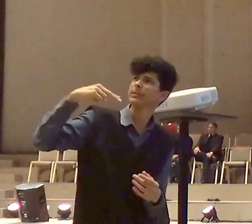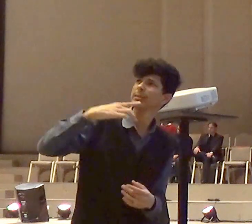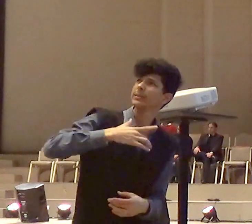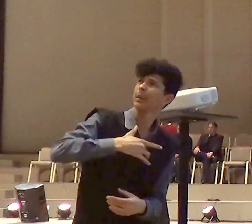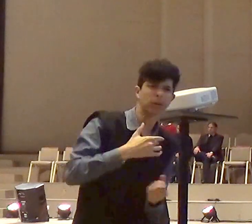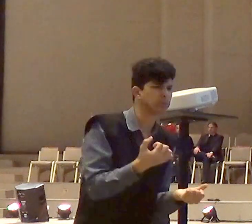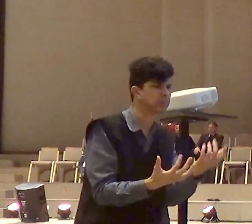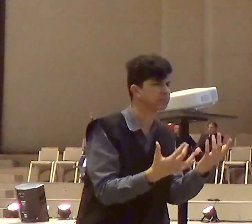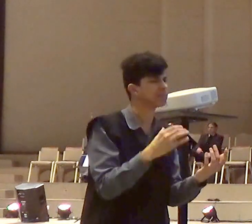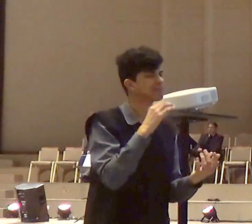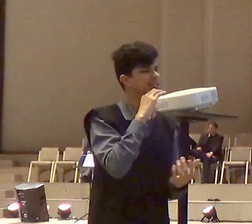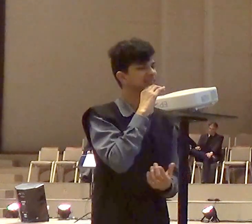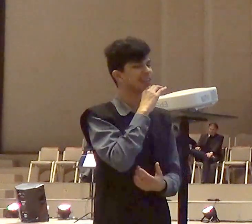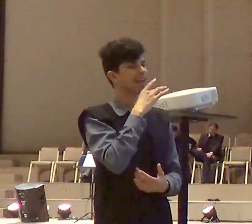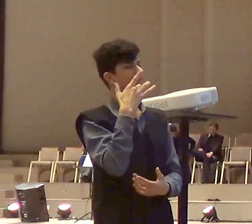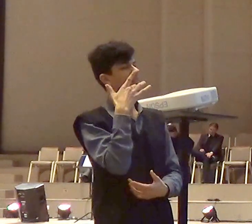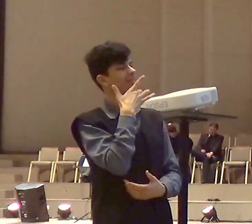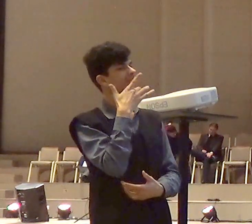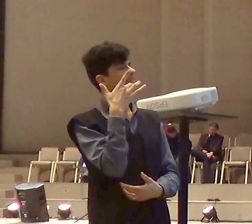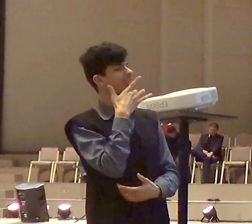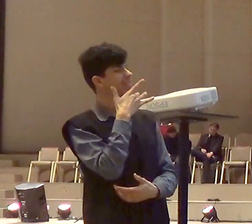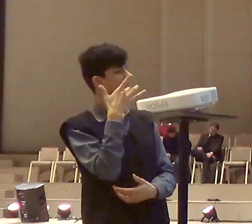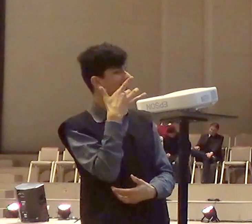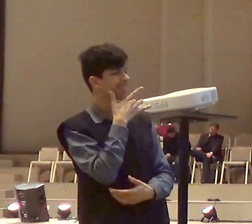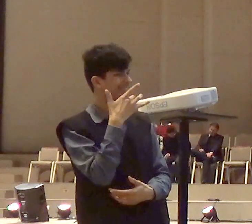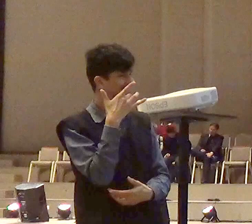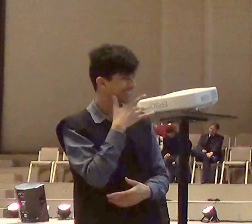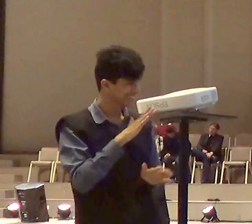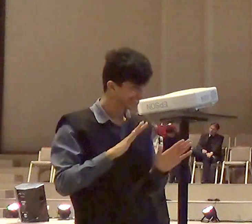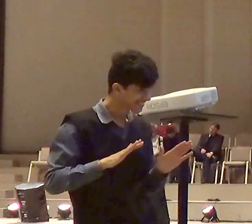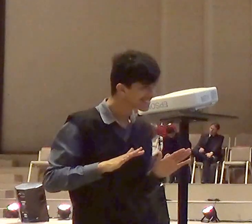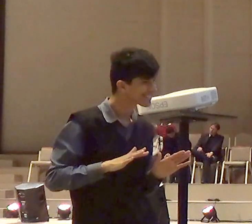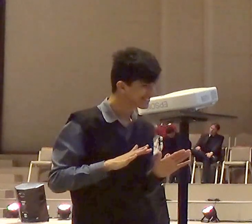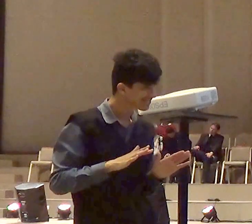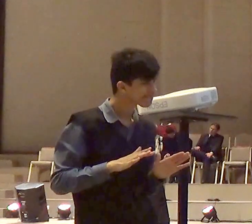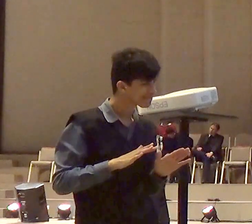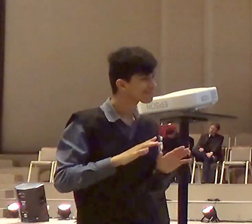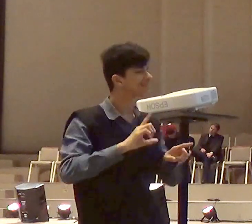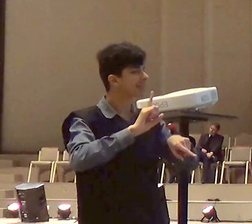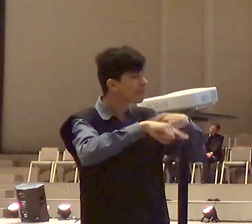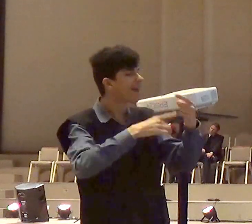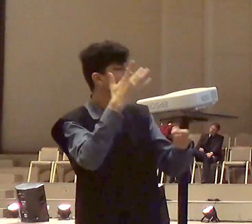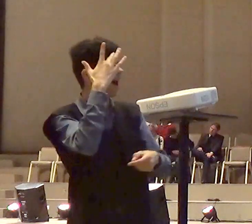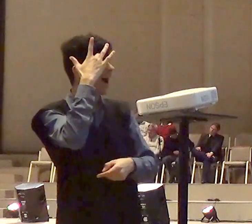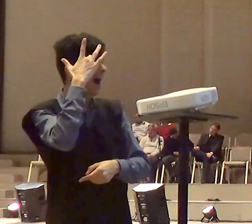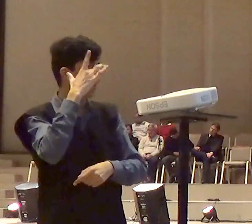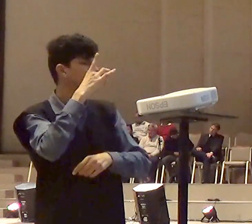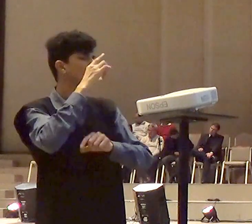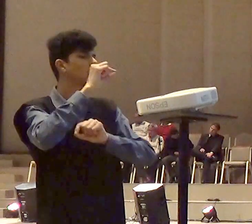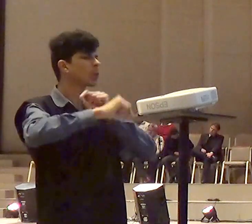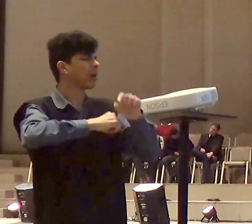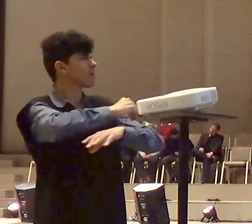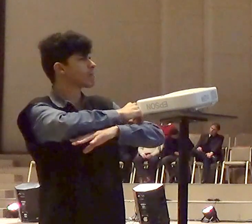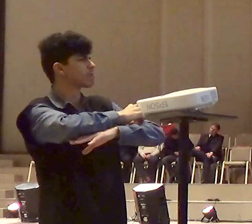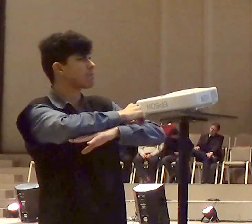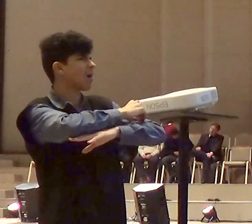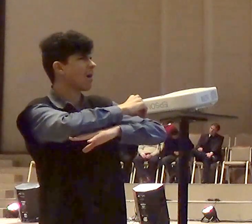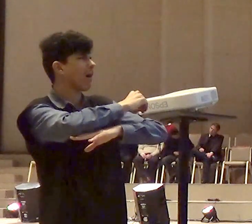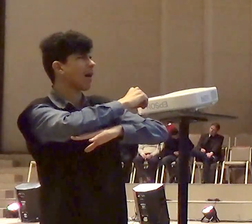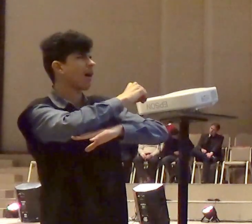cedinho Quando Moisés entrava na tenda o Shekinah da Glória de Deus a nuvem